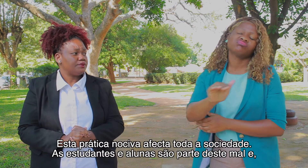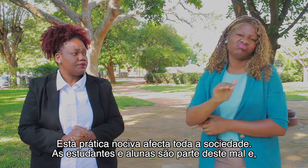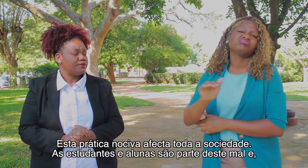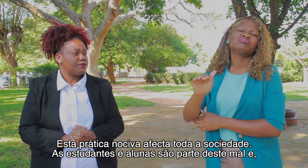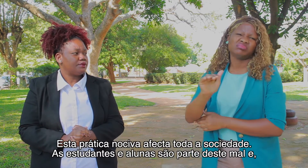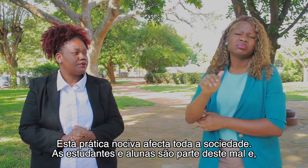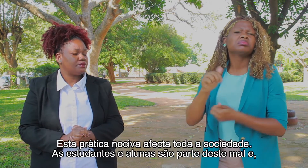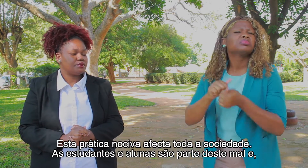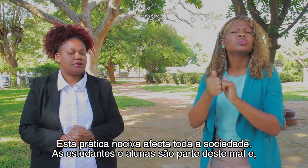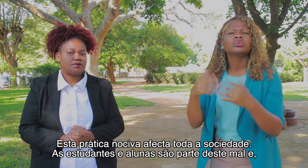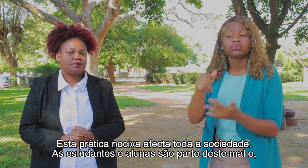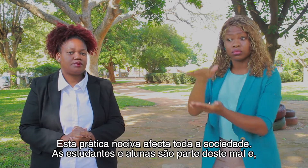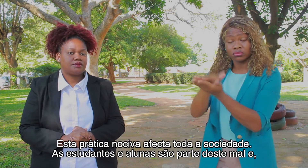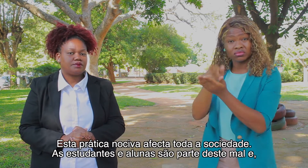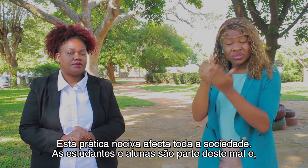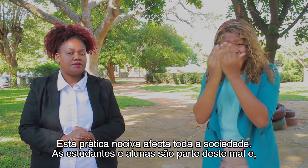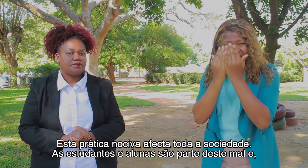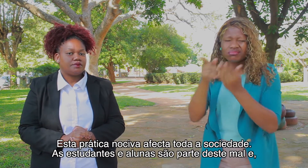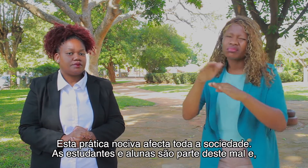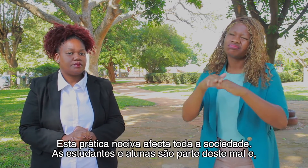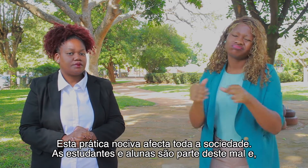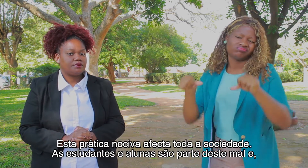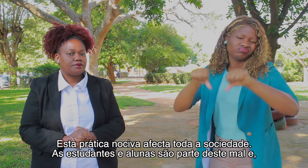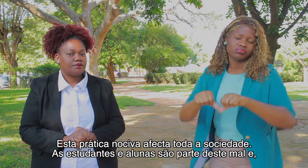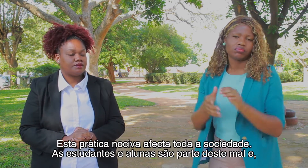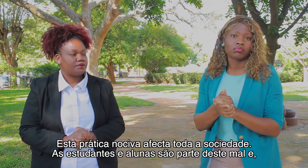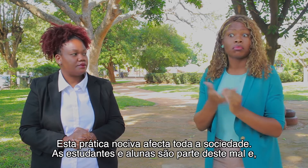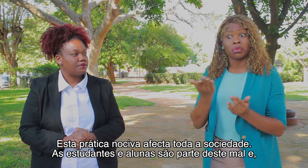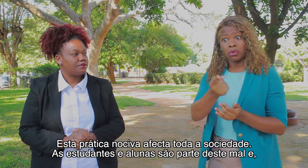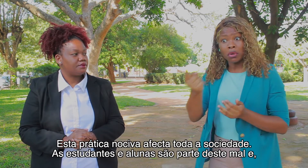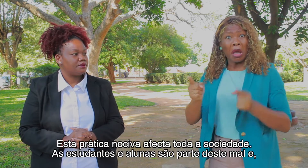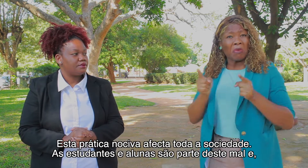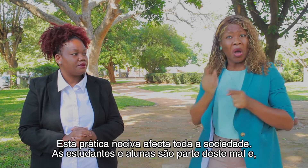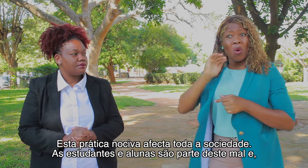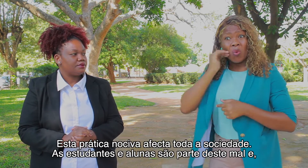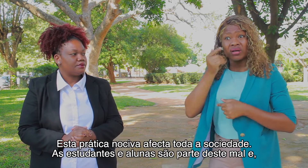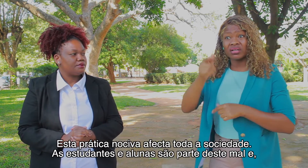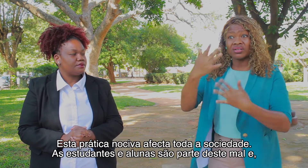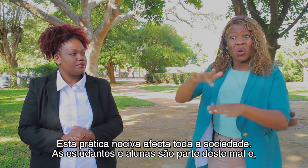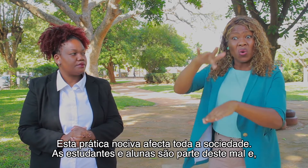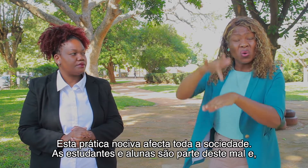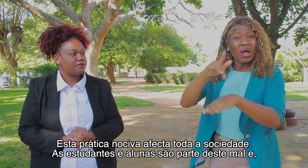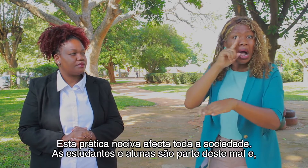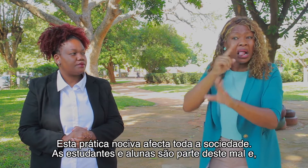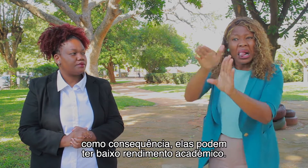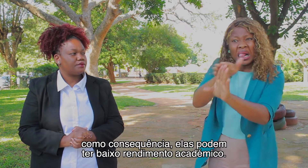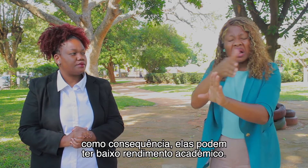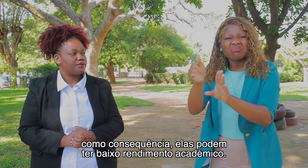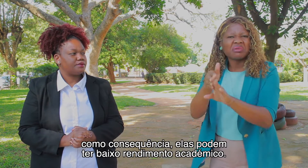Esta prática nociva afeta toda a sociedade. As estudantes e alunas são parte deste mal e, como